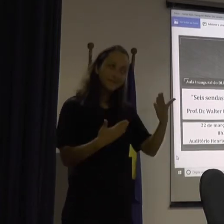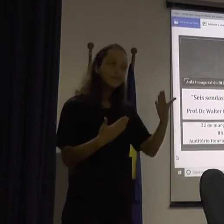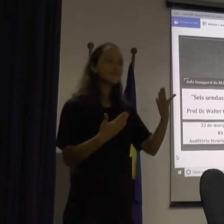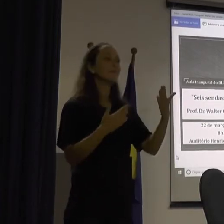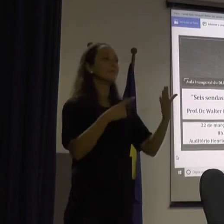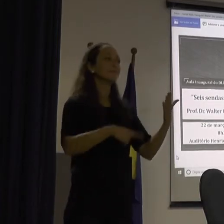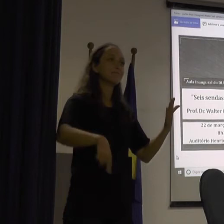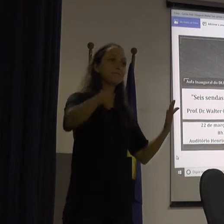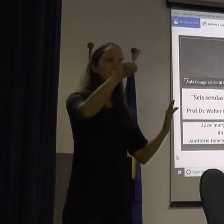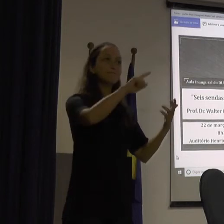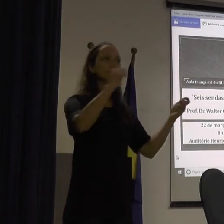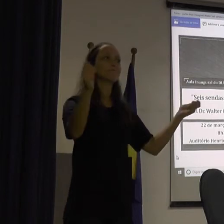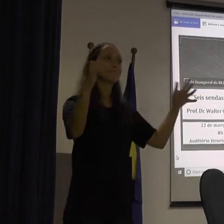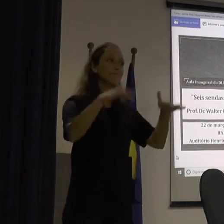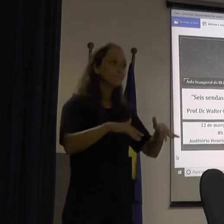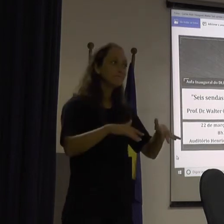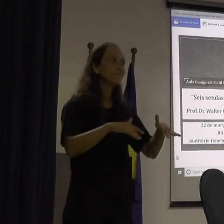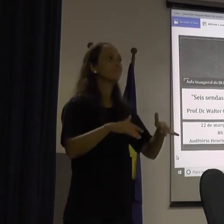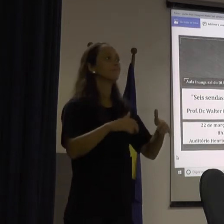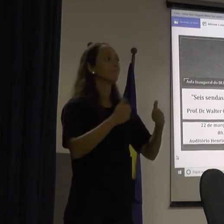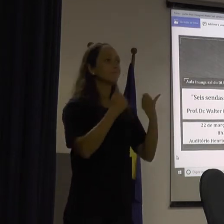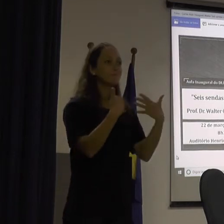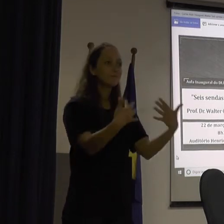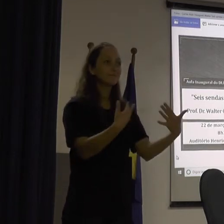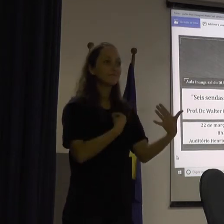todos e todas.